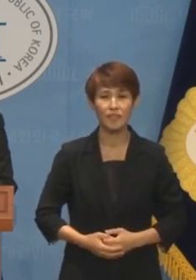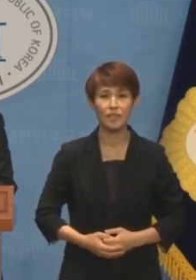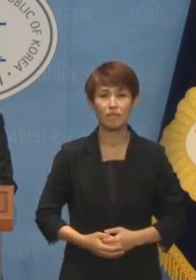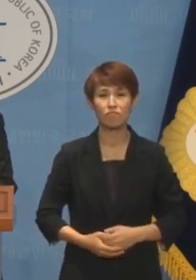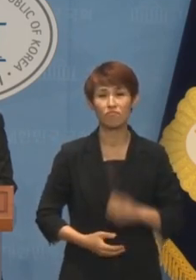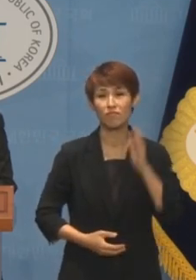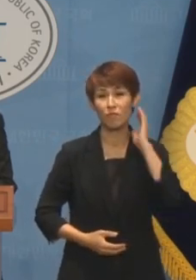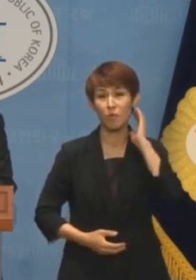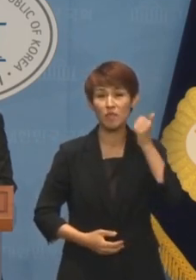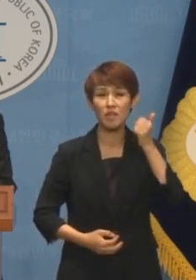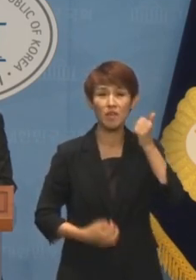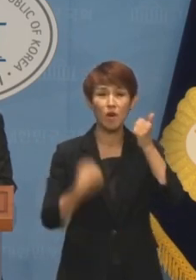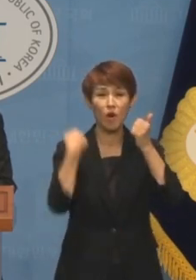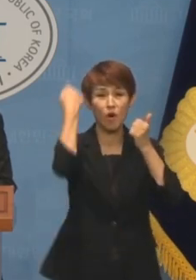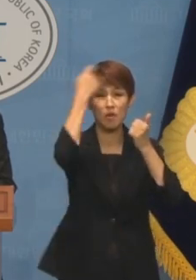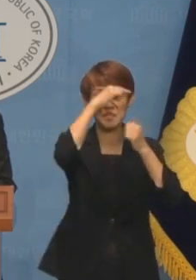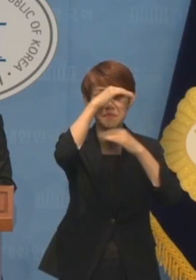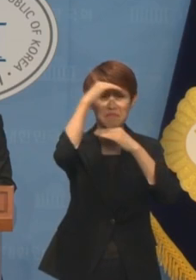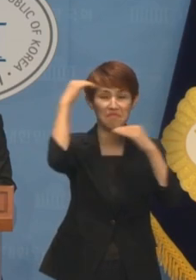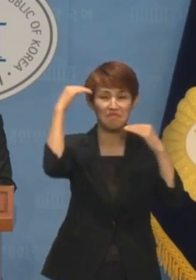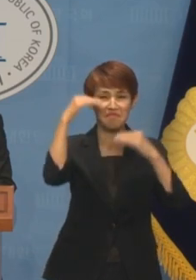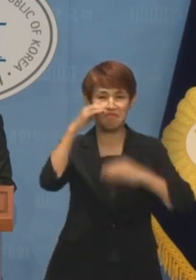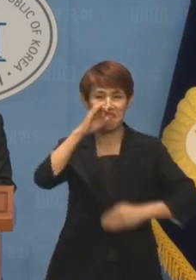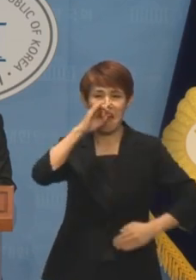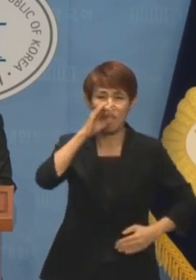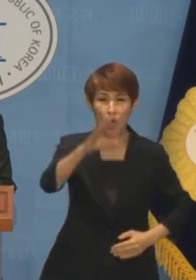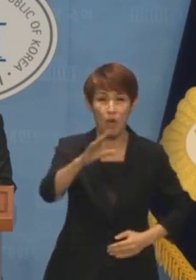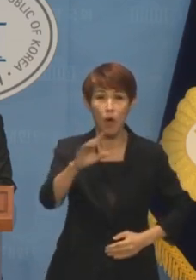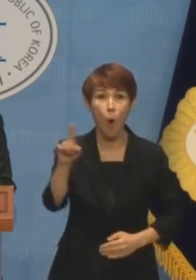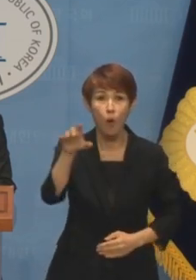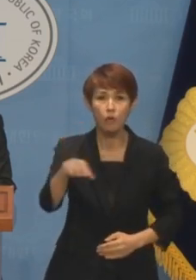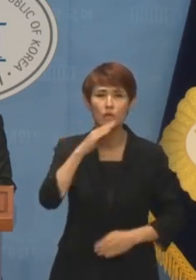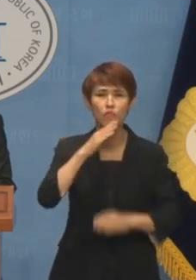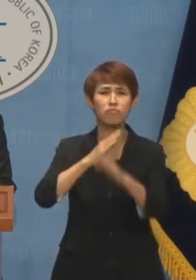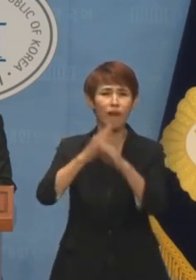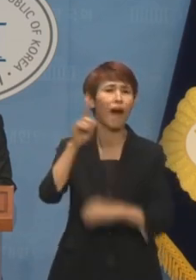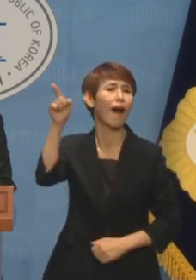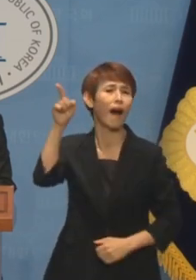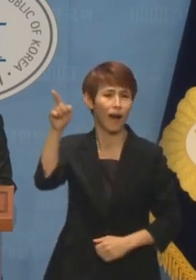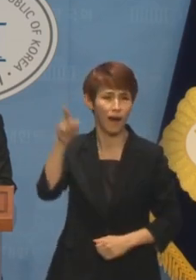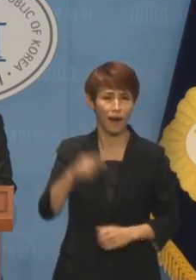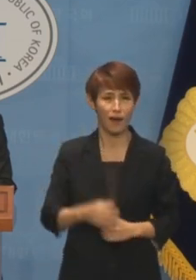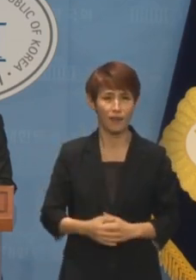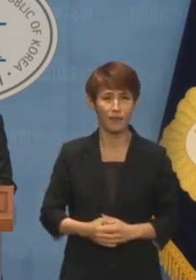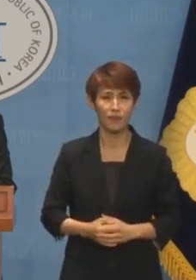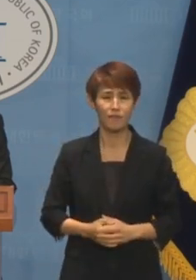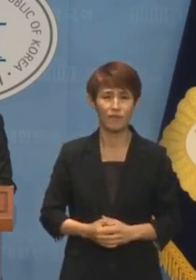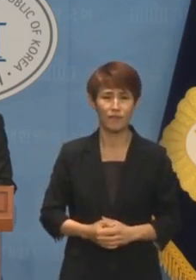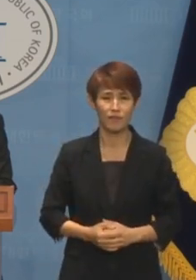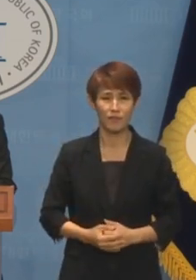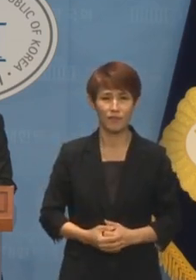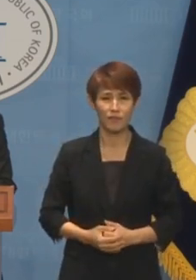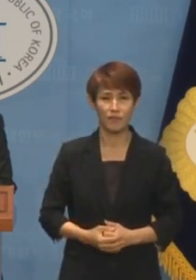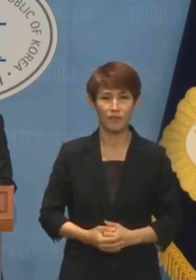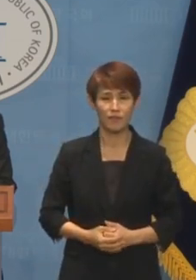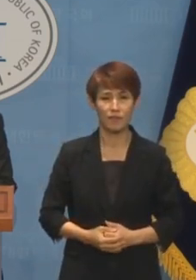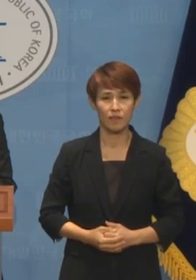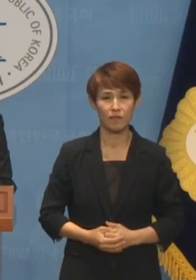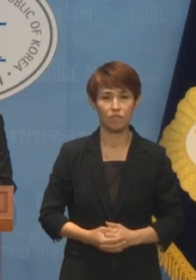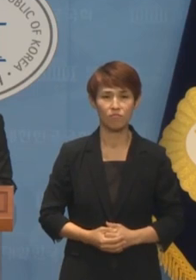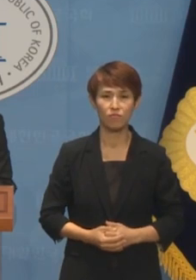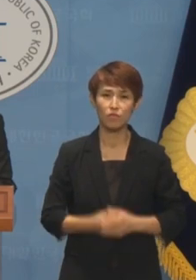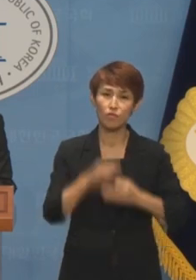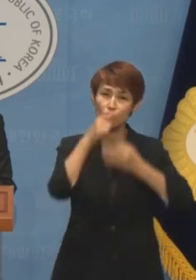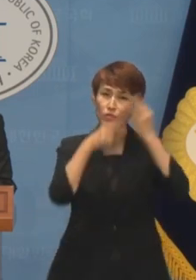지도자의 사진이 조금이라도 잘려나가는 것을 금지하는 나라는 북한 같은 전제 국가밖에 없습니다.